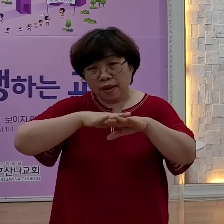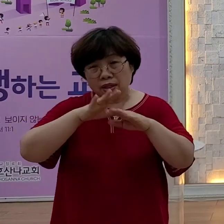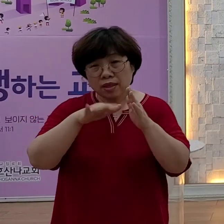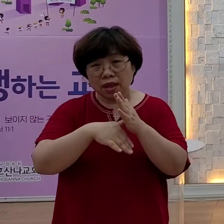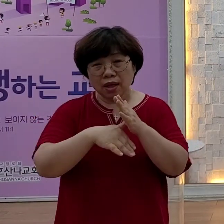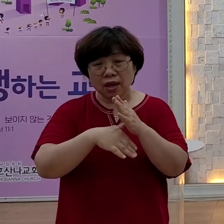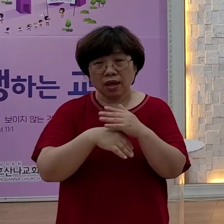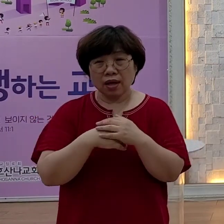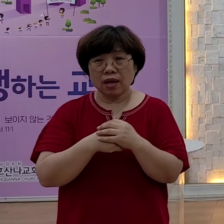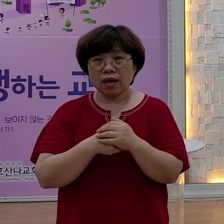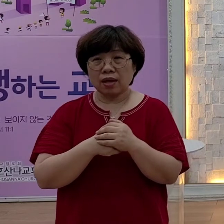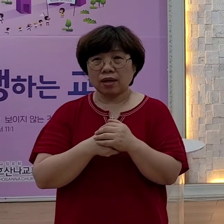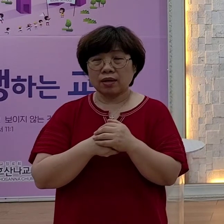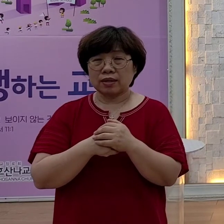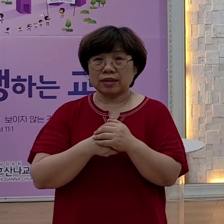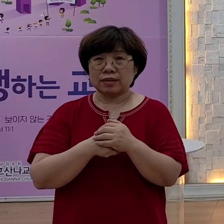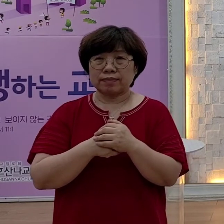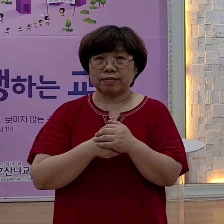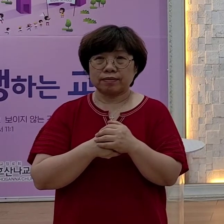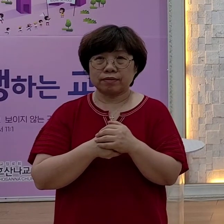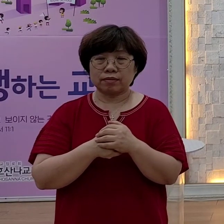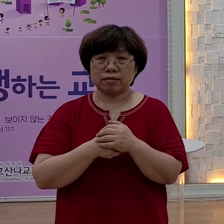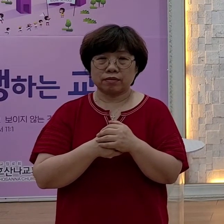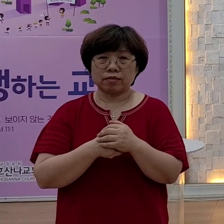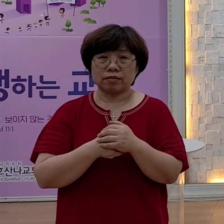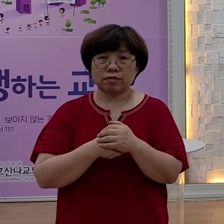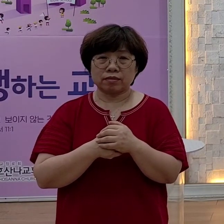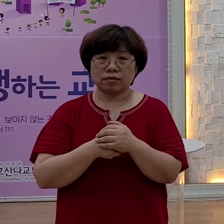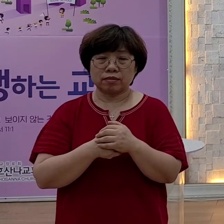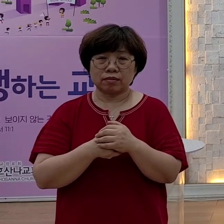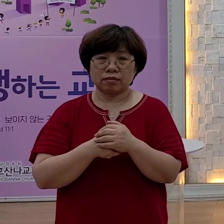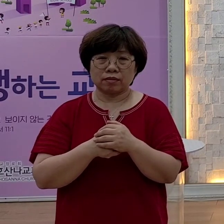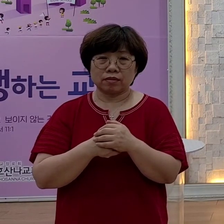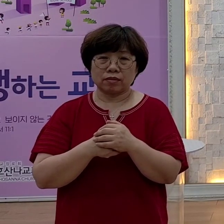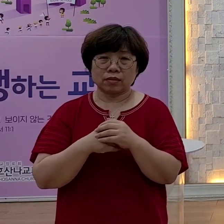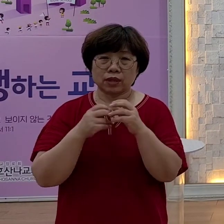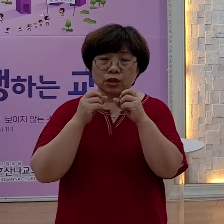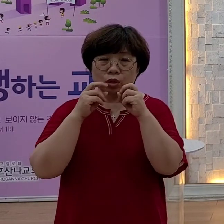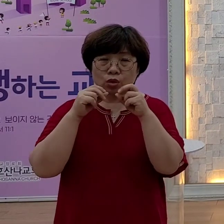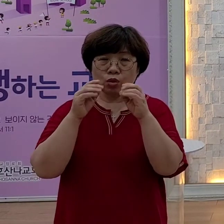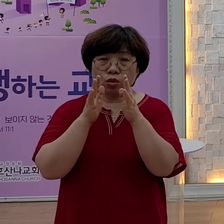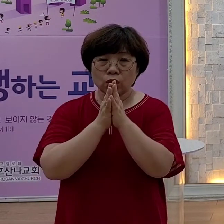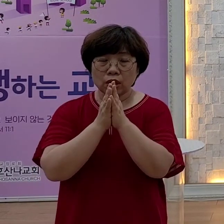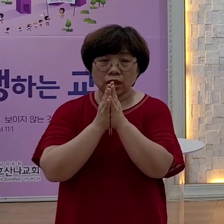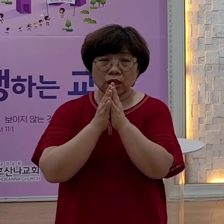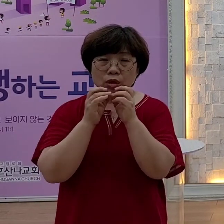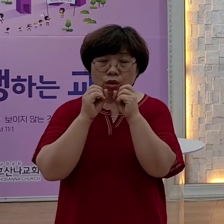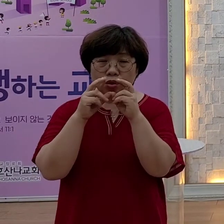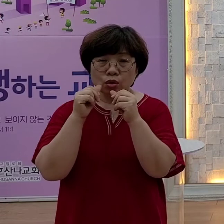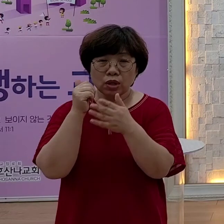전도사님이 앞에 설교하는데 우리 아이들 어디 앉아 있어요? 맨 앞줄에 앉아 있잖아요.